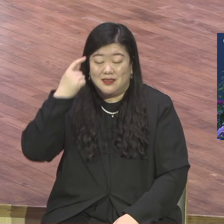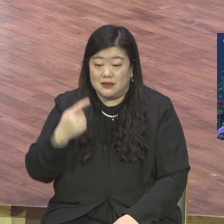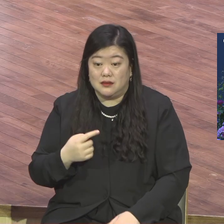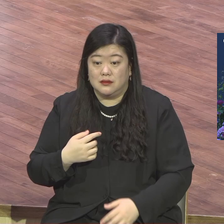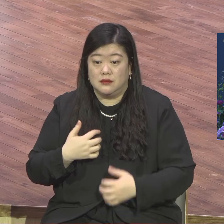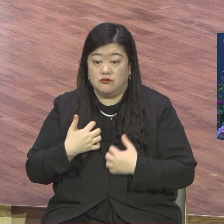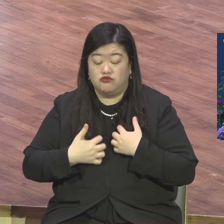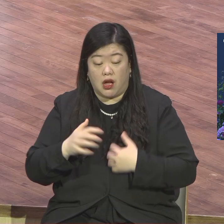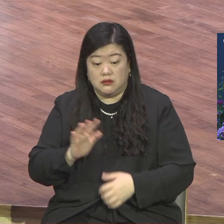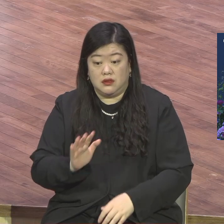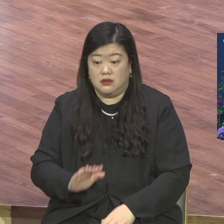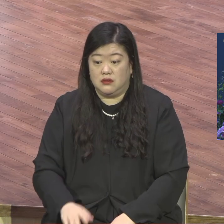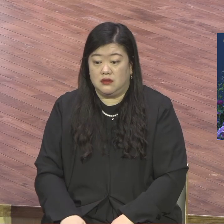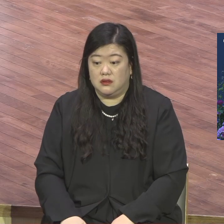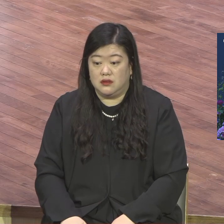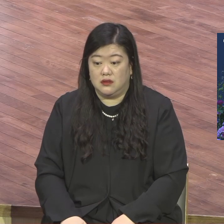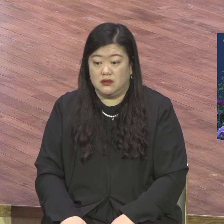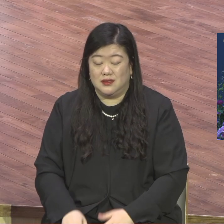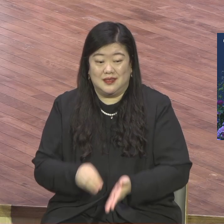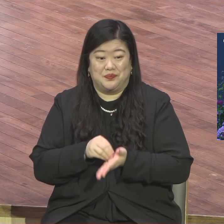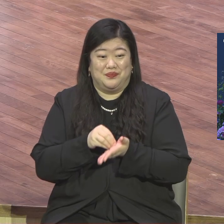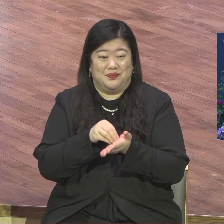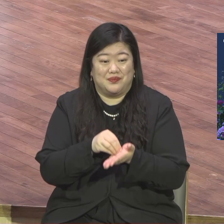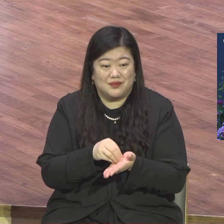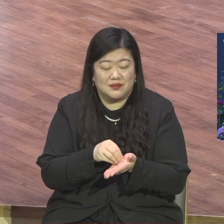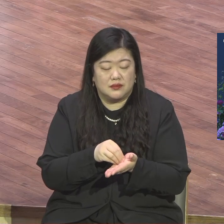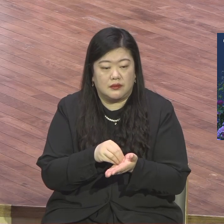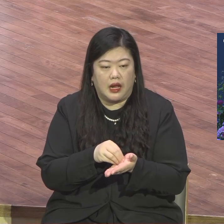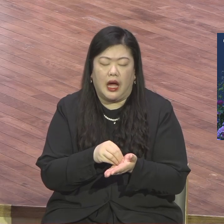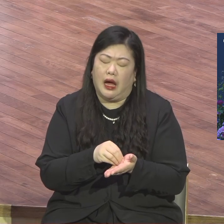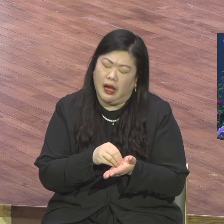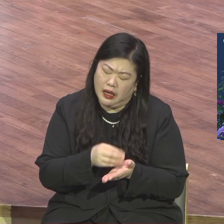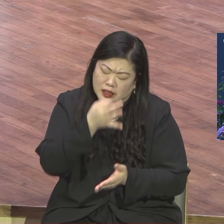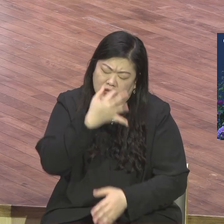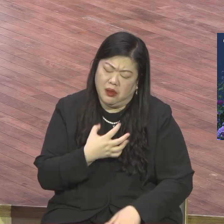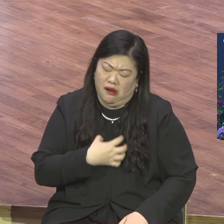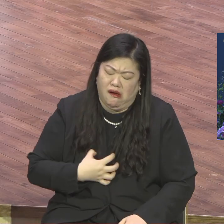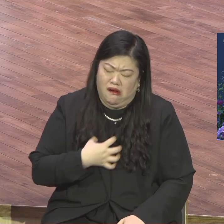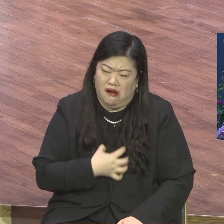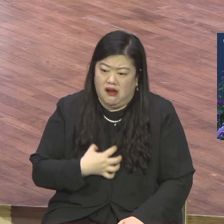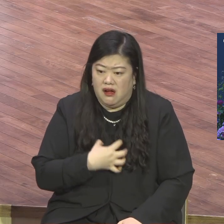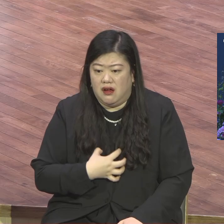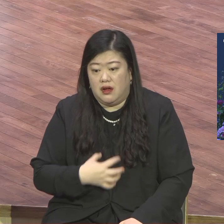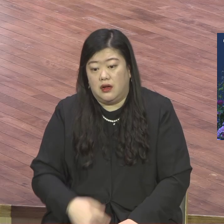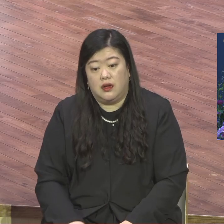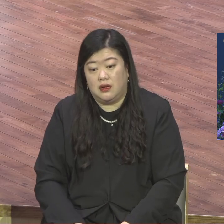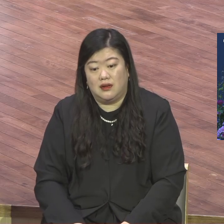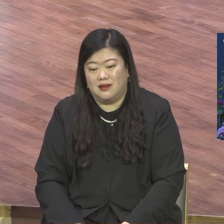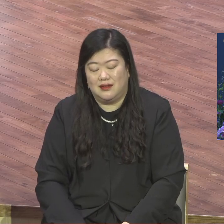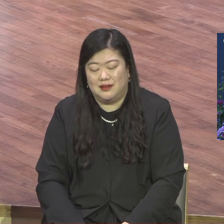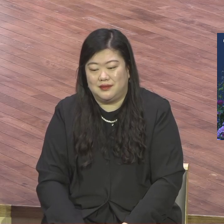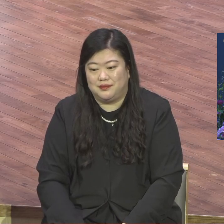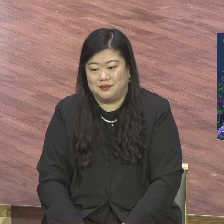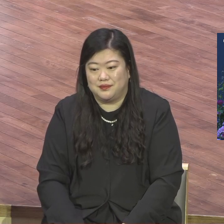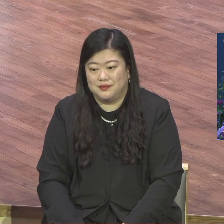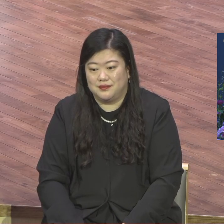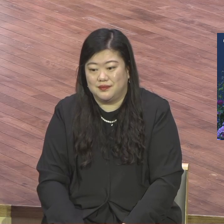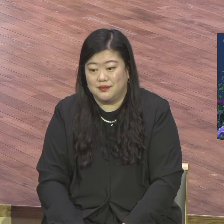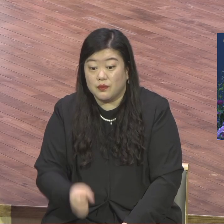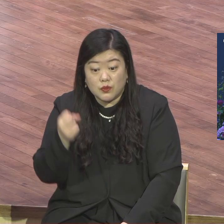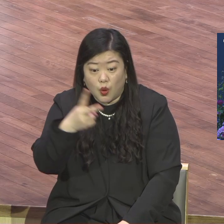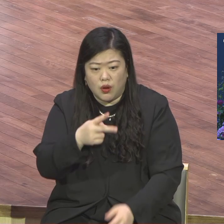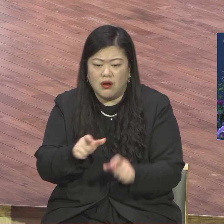체질 문화 그 자체가 그렇게 돼서 문제는 뭐냐? 더 큰 문제가 뭐냐?